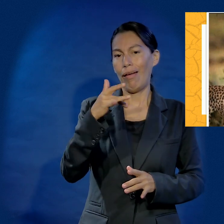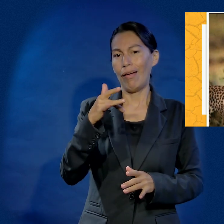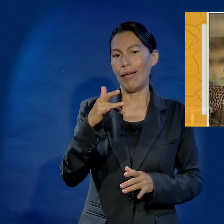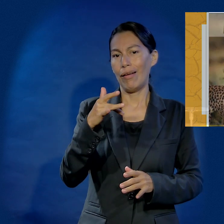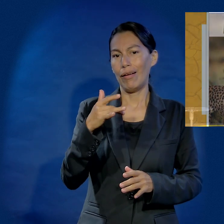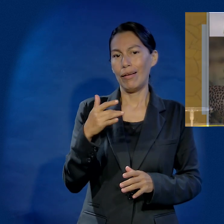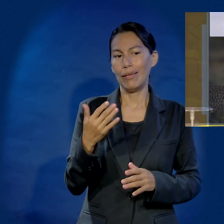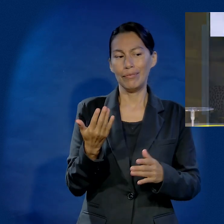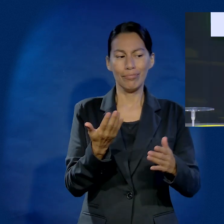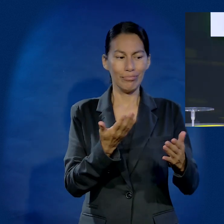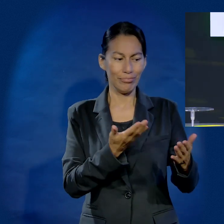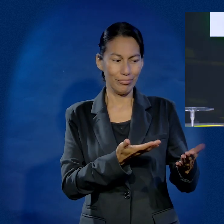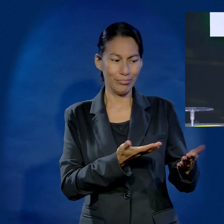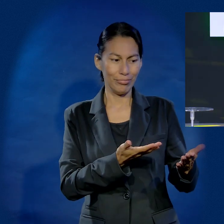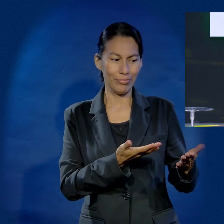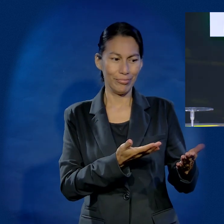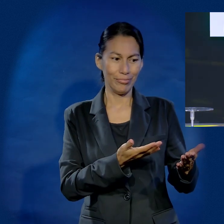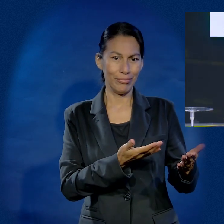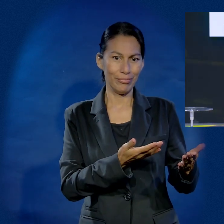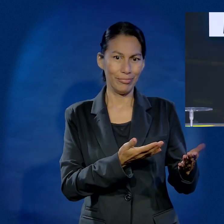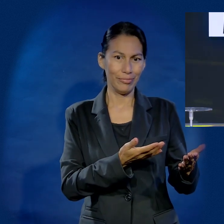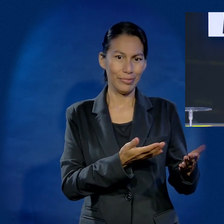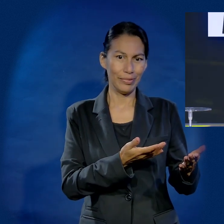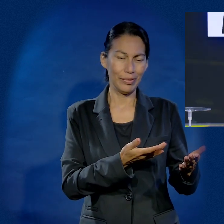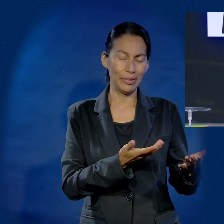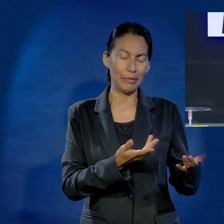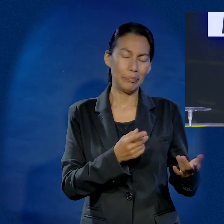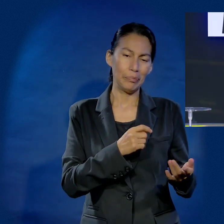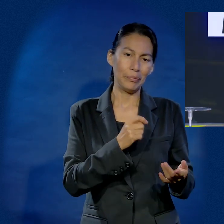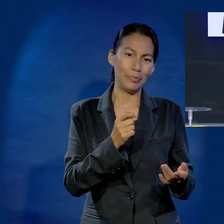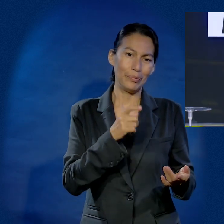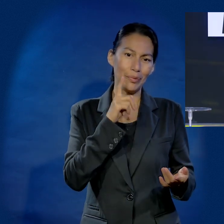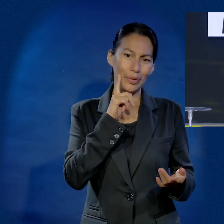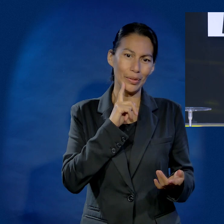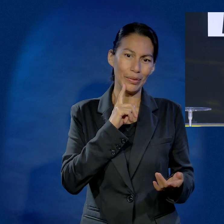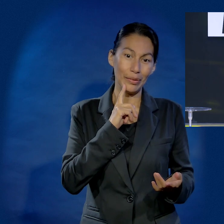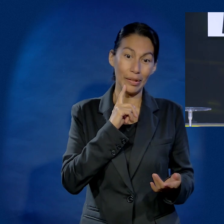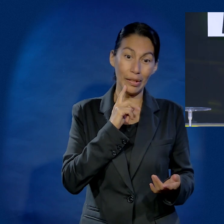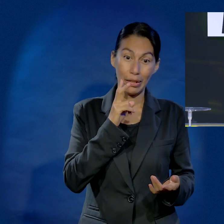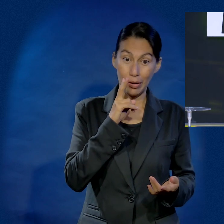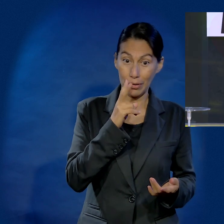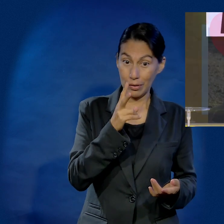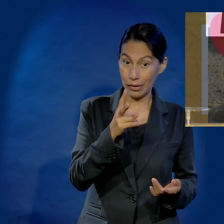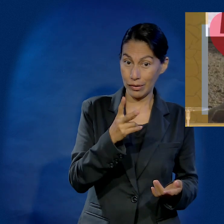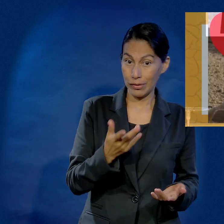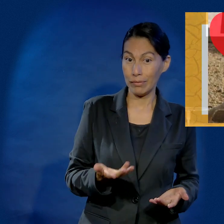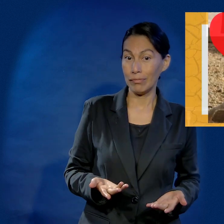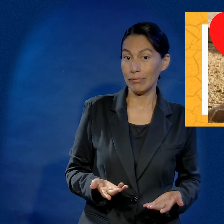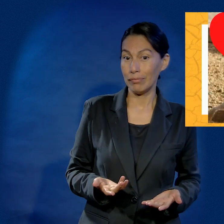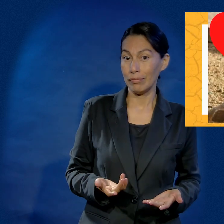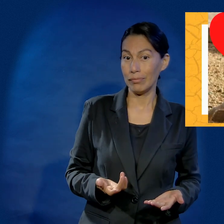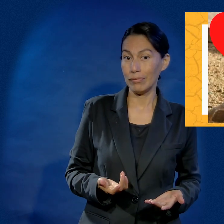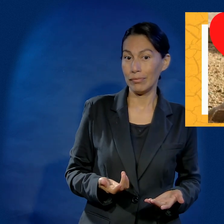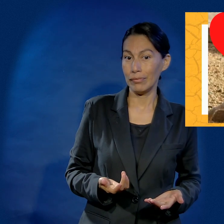enamoraron, pastor, le presento a mi media naranja. Y yo veo esto, más o menos así.